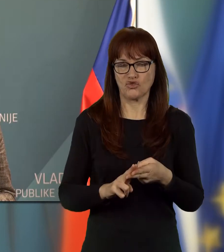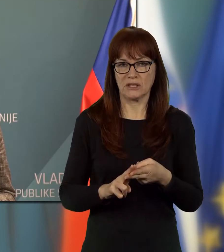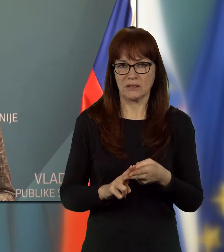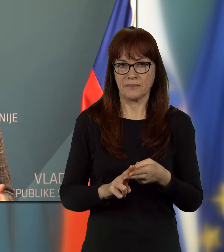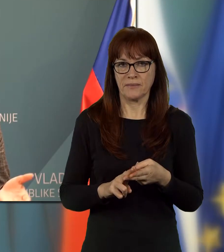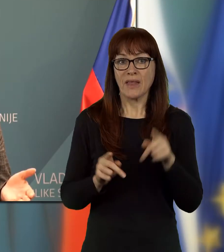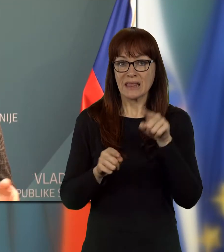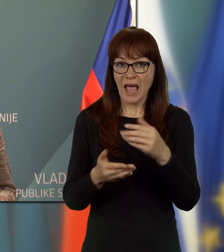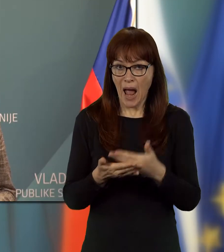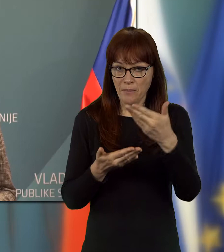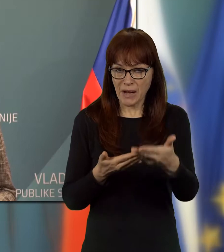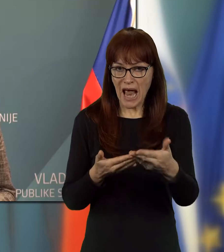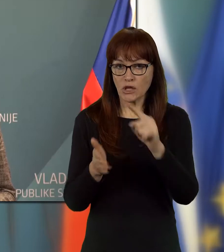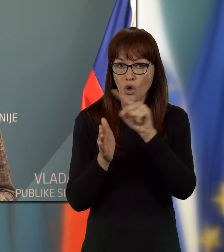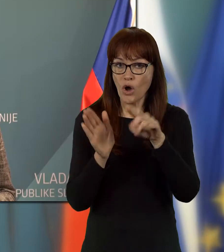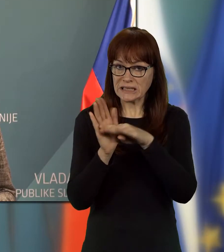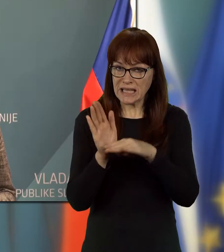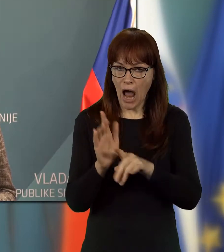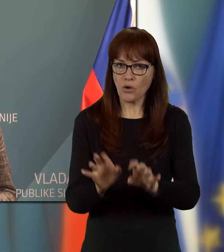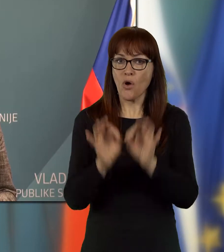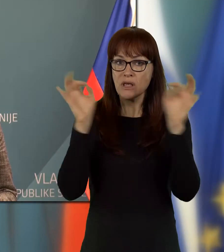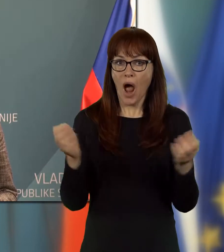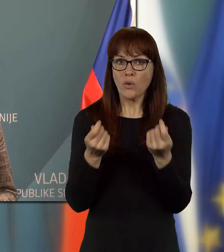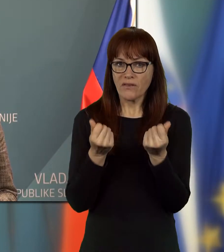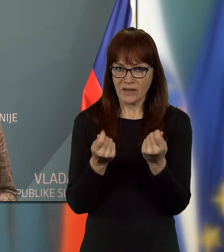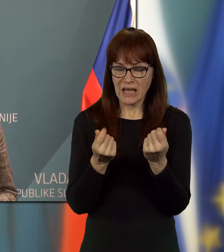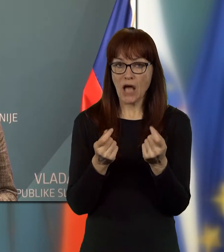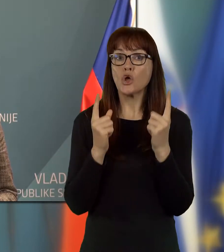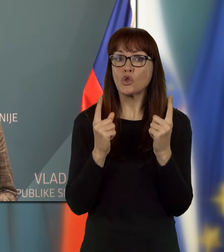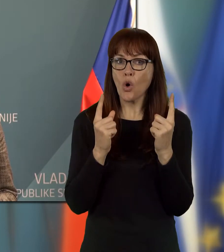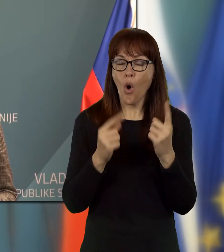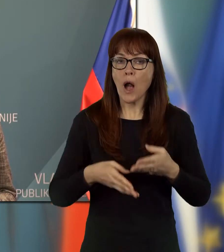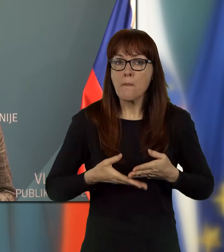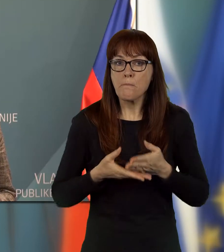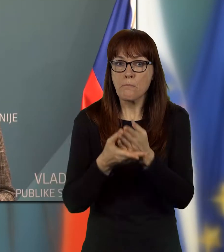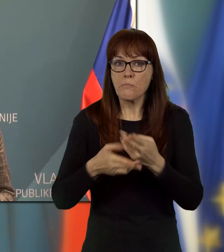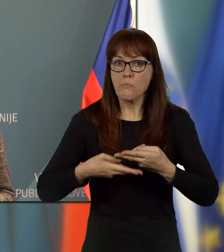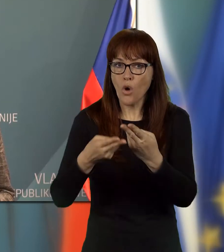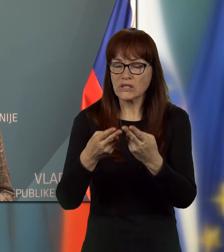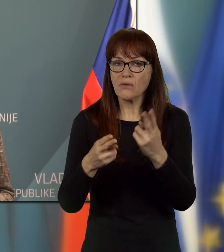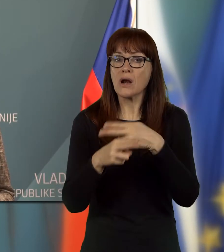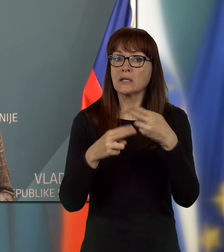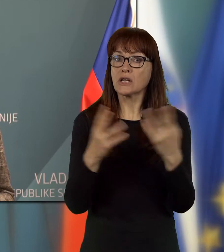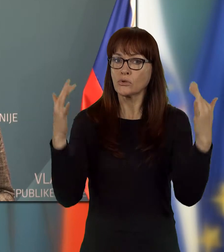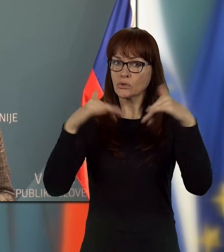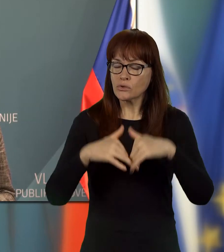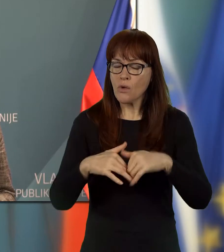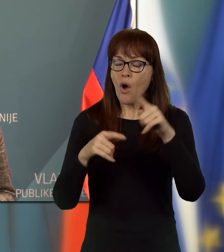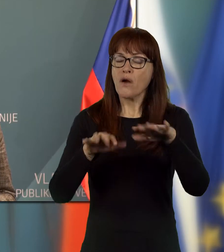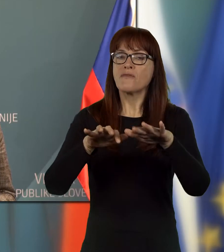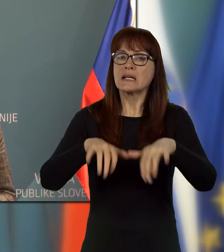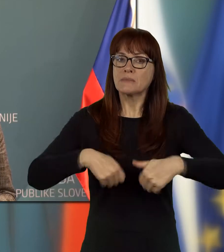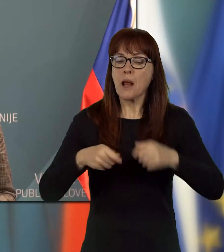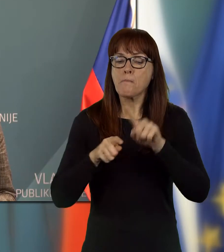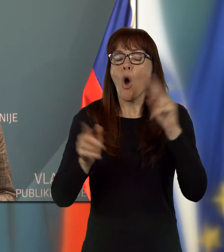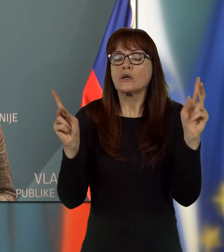neformalen način. Ta predlog zakona o javnih financah torej posredujemo v Državni zbor v